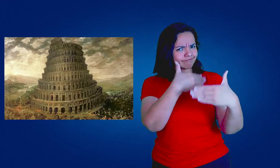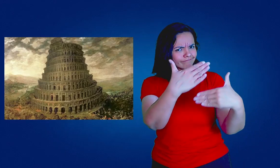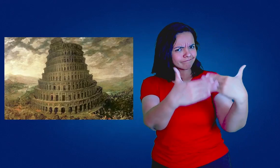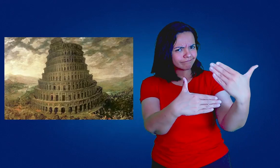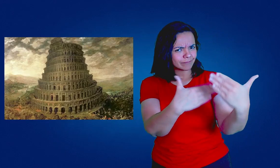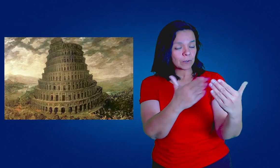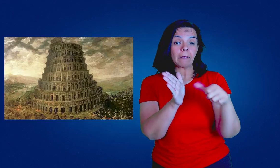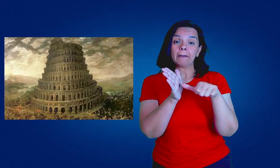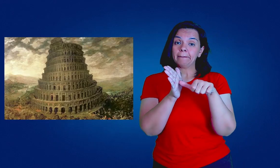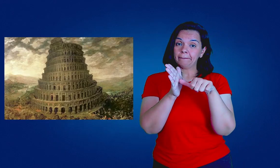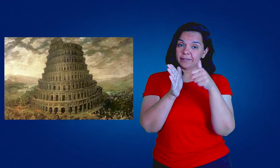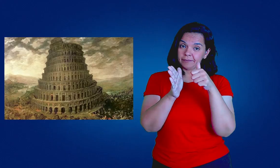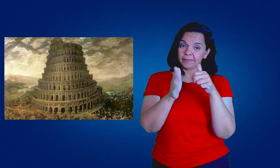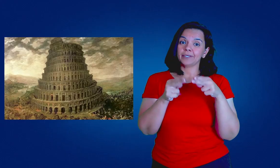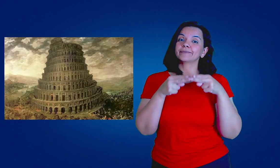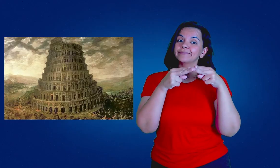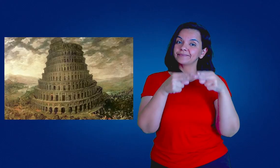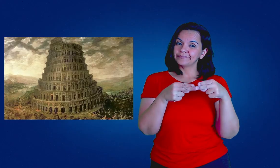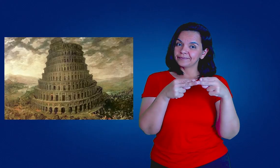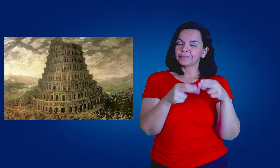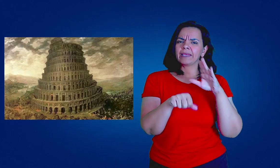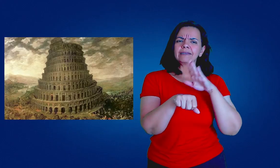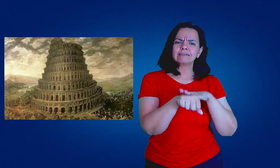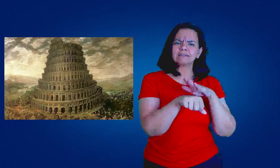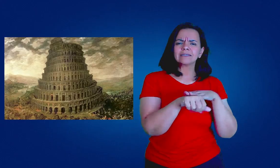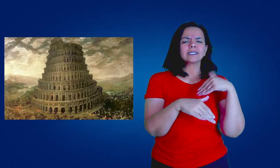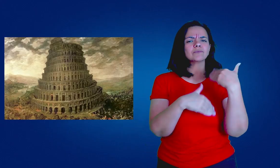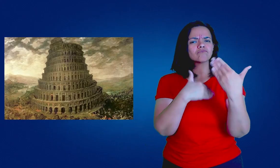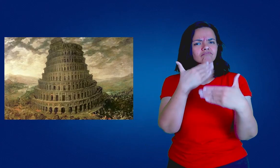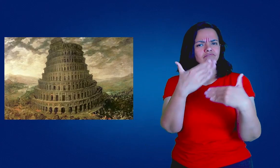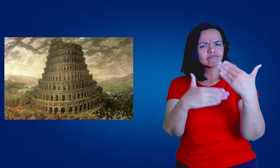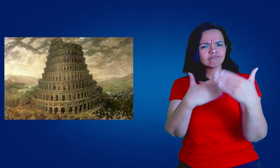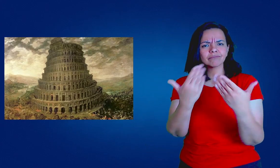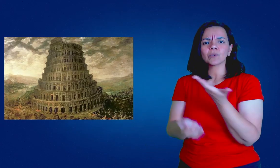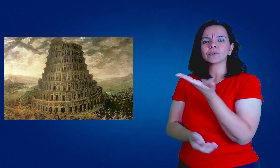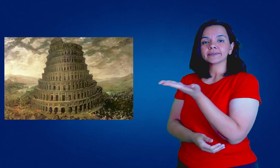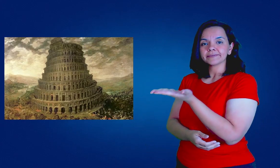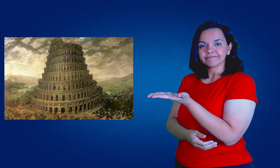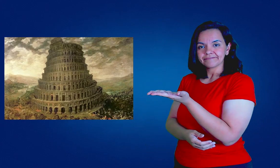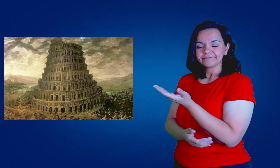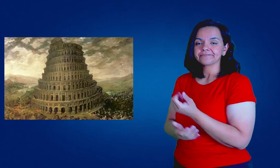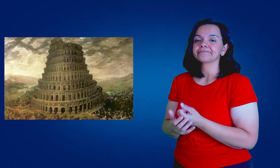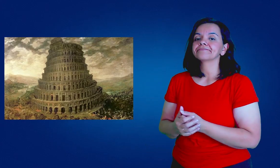Bem, essa é uma outra época, uma época pós-Noé.